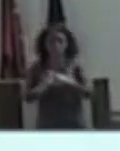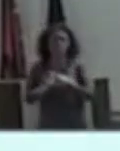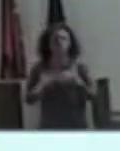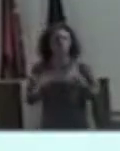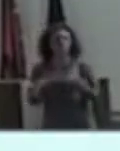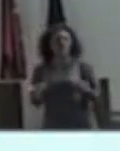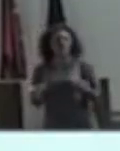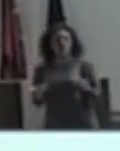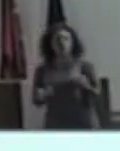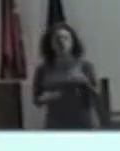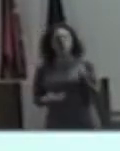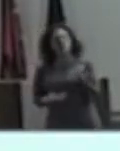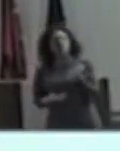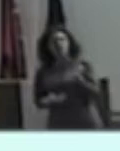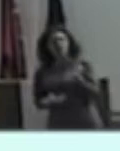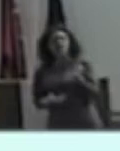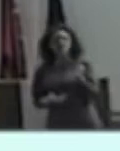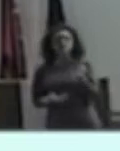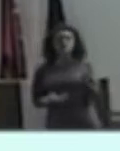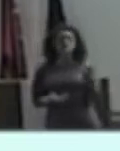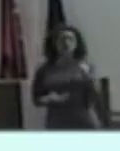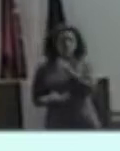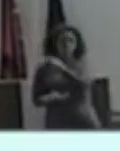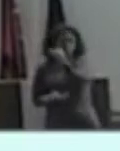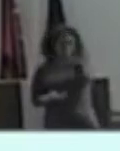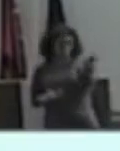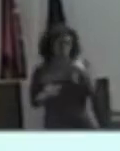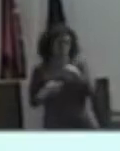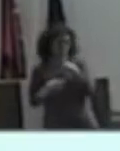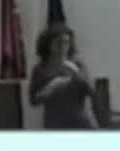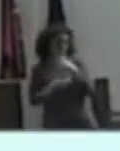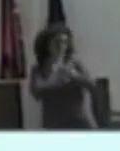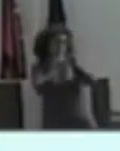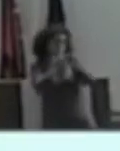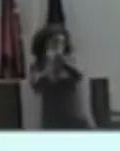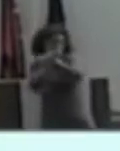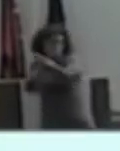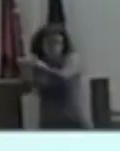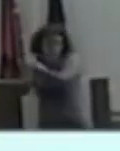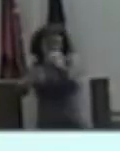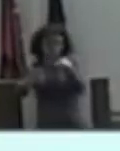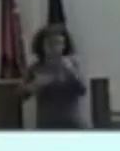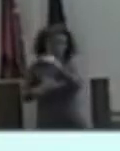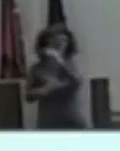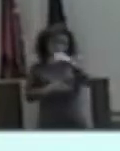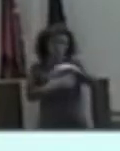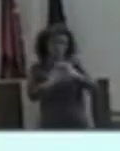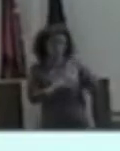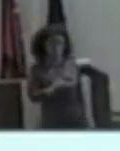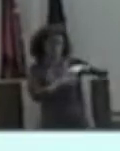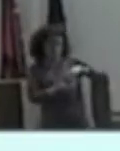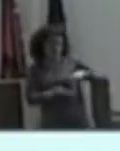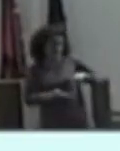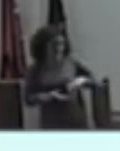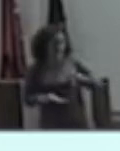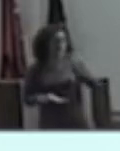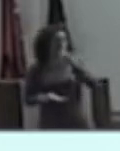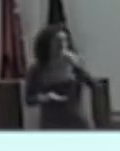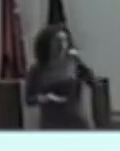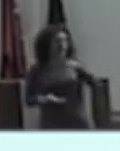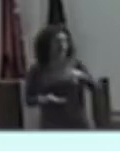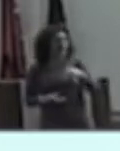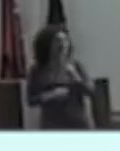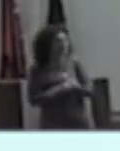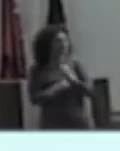la verdad es que alguna de ellas ya las habéis comentado, los pacientes que habéis salido aquí, ¿no? Por ejemplo, aquí en este trabajo